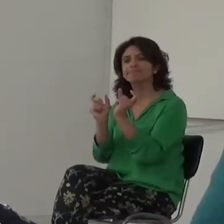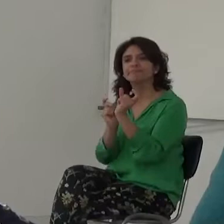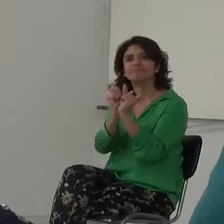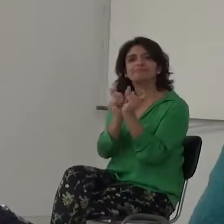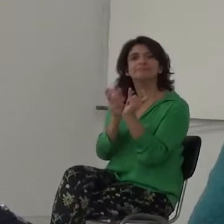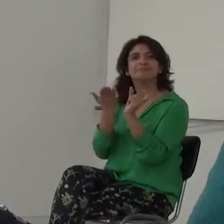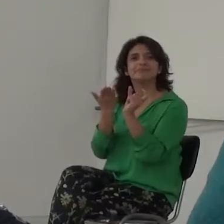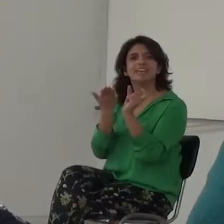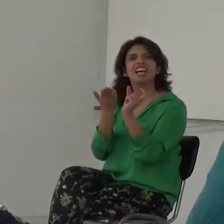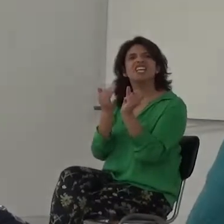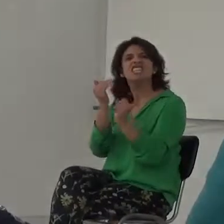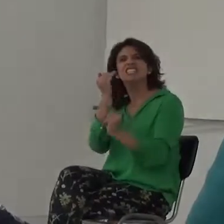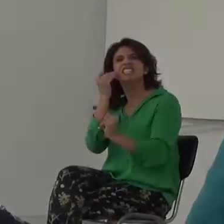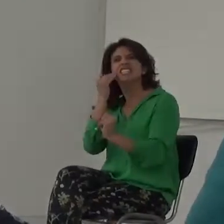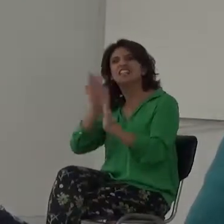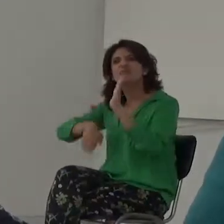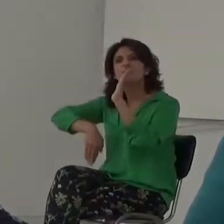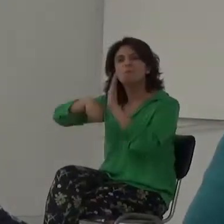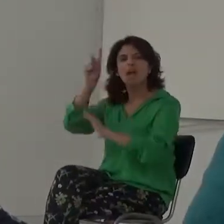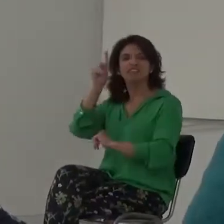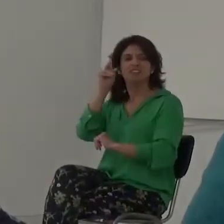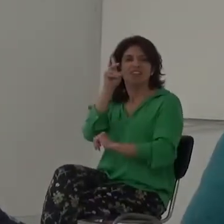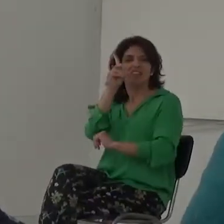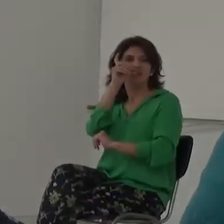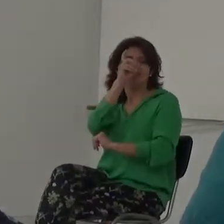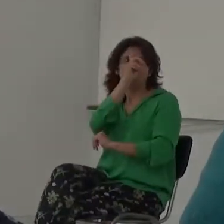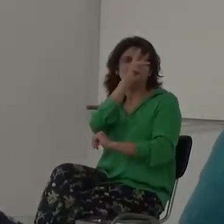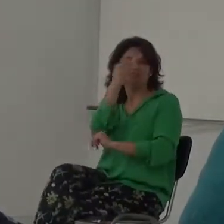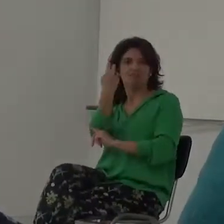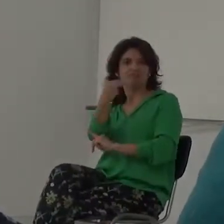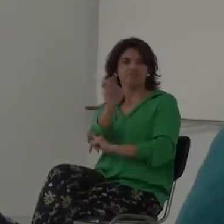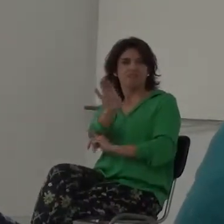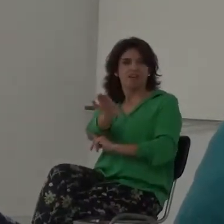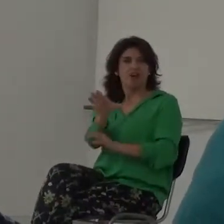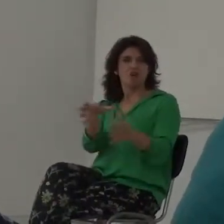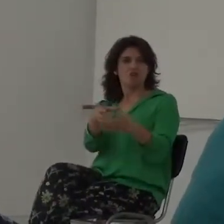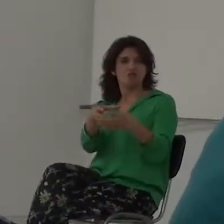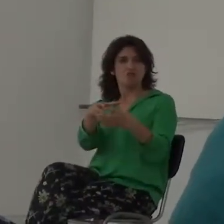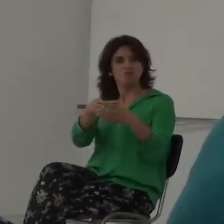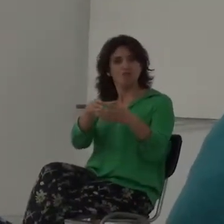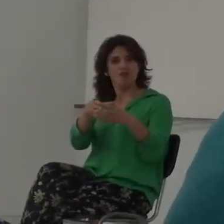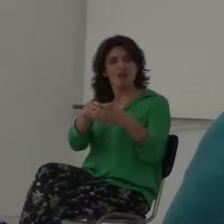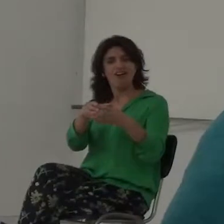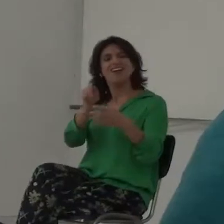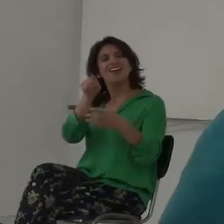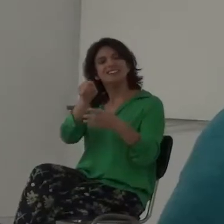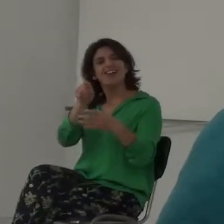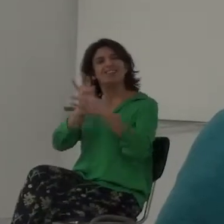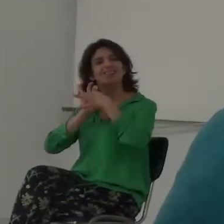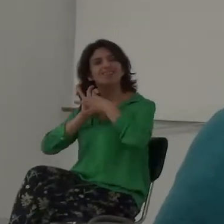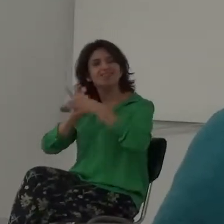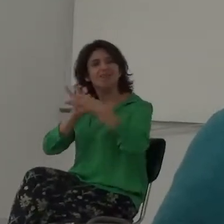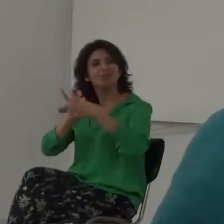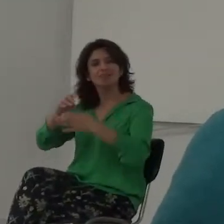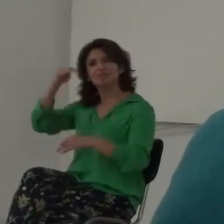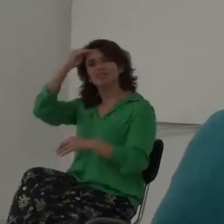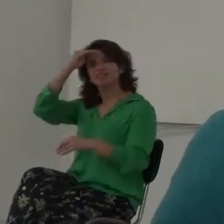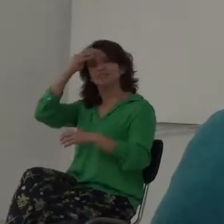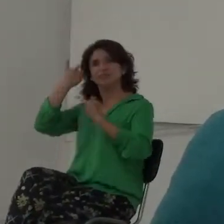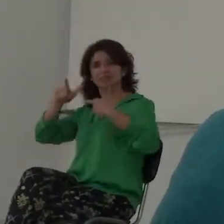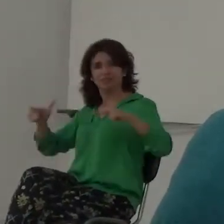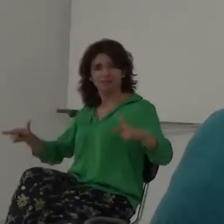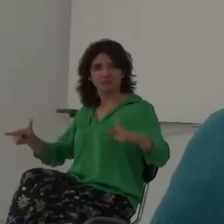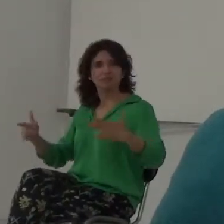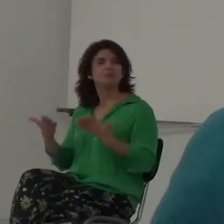estas consideradas más completas y que dependen necesariamente de la experiencia lingüística. Es un antecedente